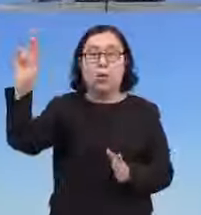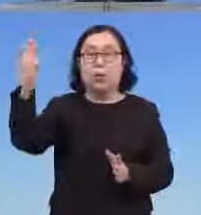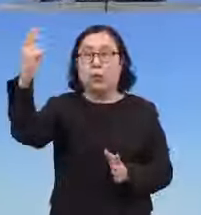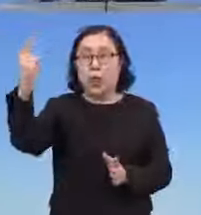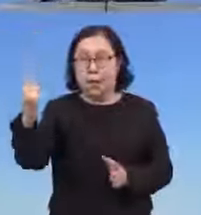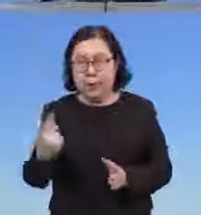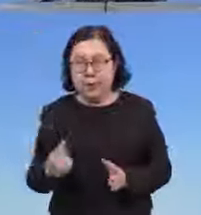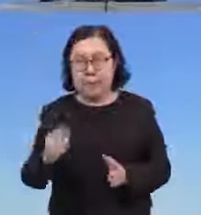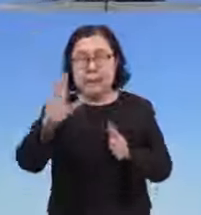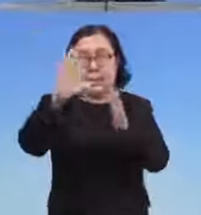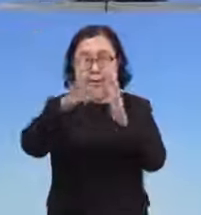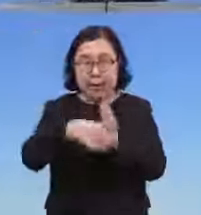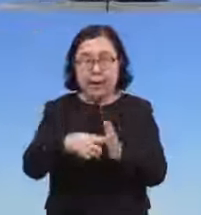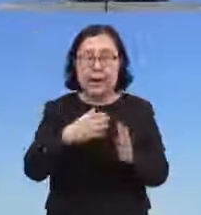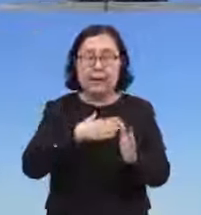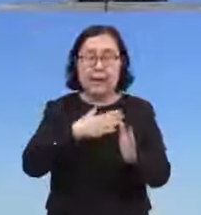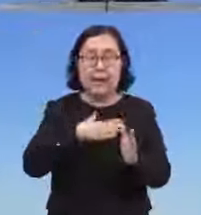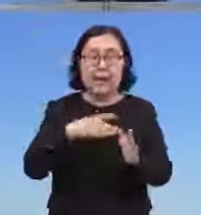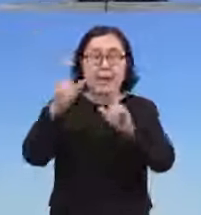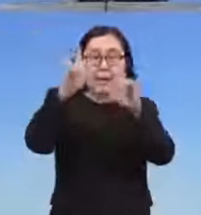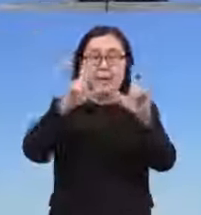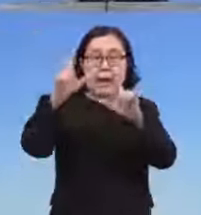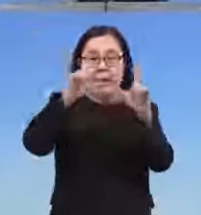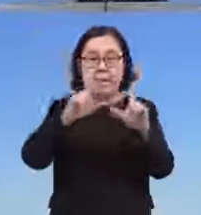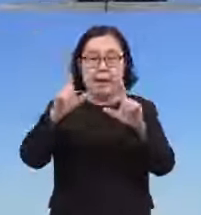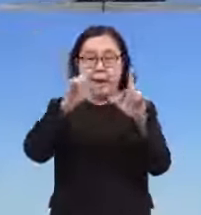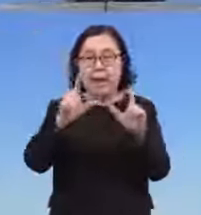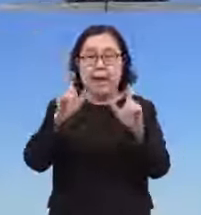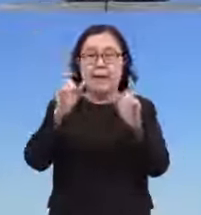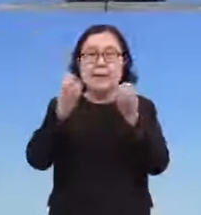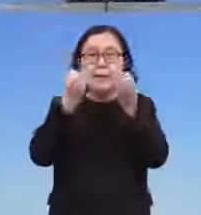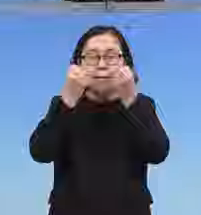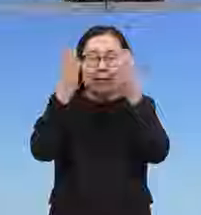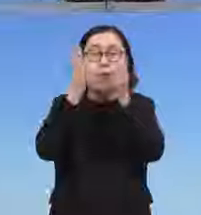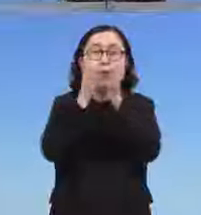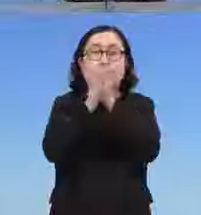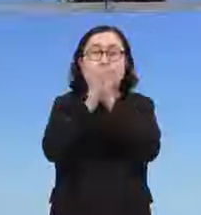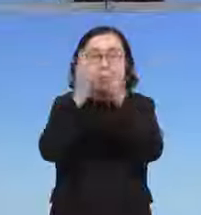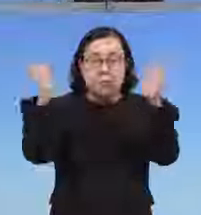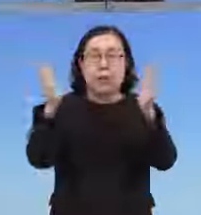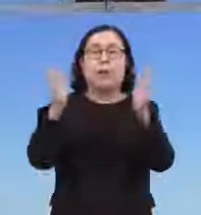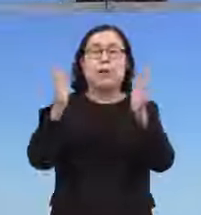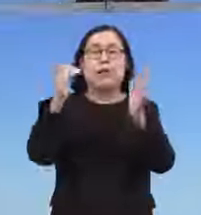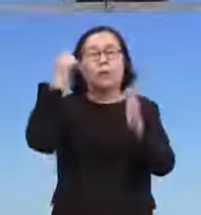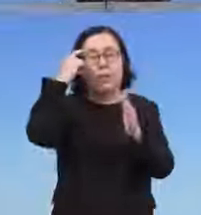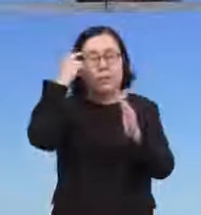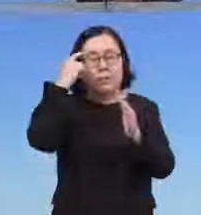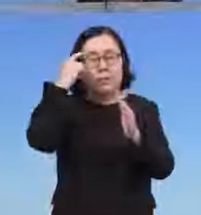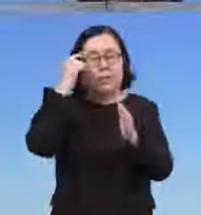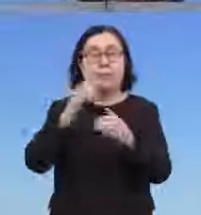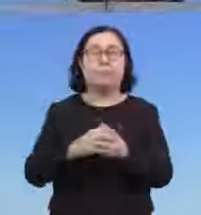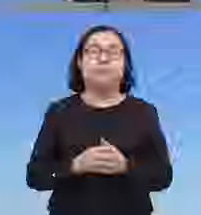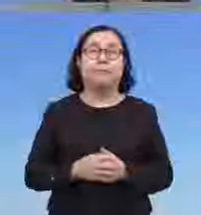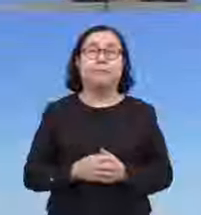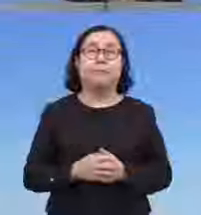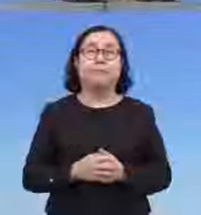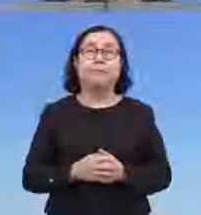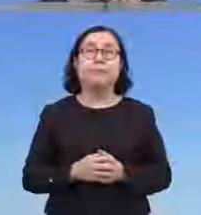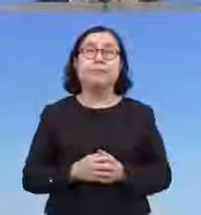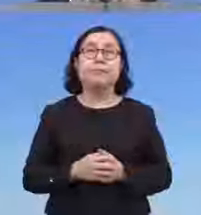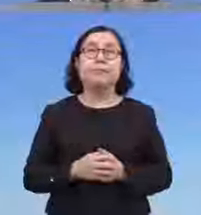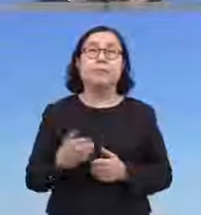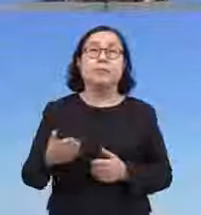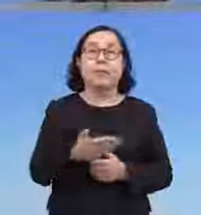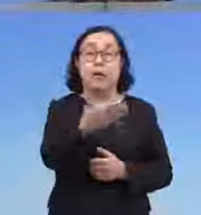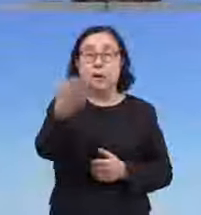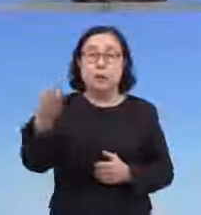한국으로 역이민을 오던 그게 내 인생의 새로운 분기점이라고 저는 생각하고 굉장한 의미를 두고 있습니다.